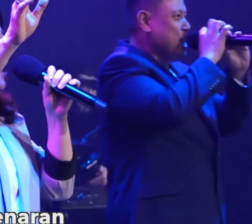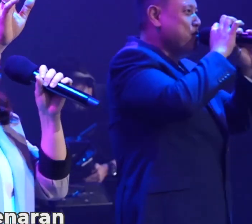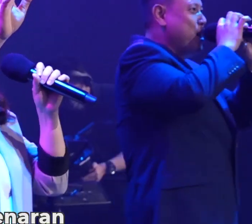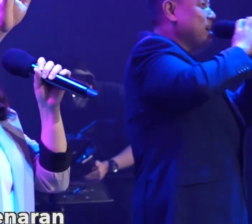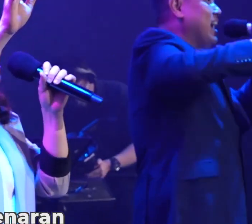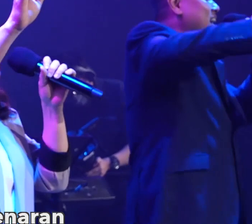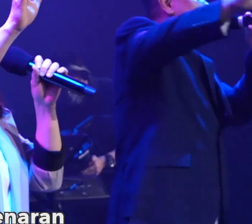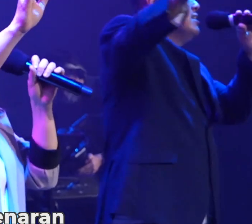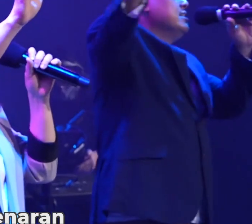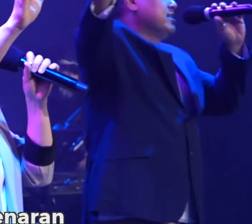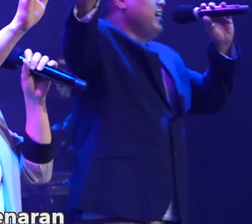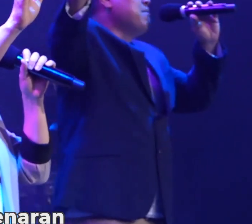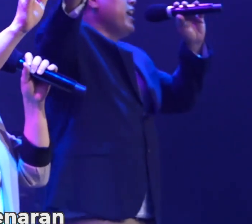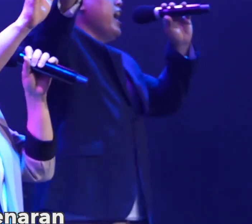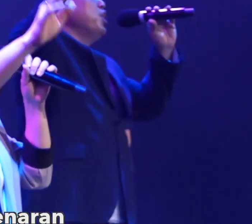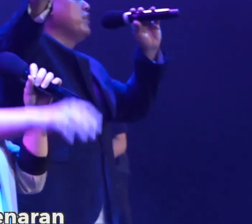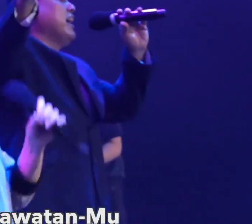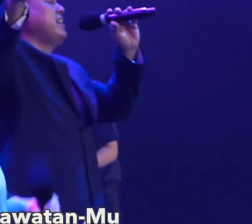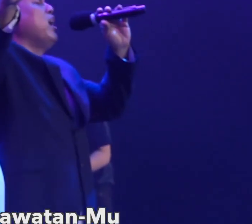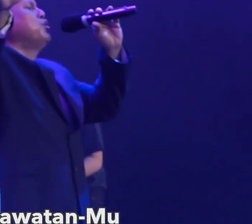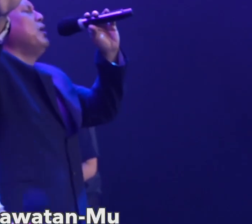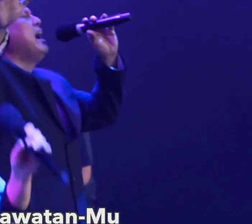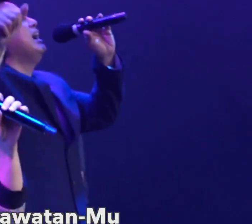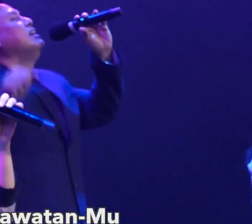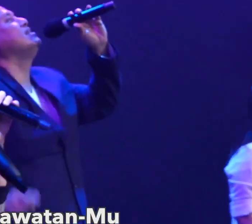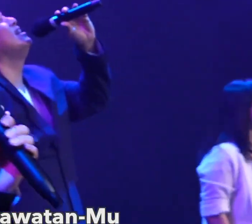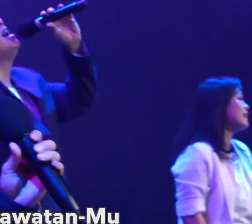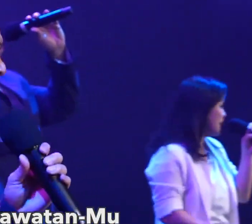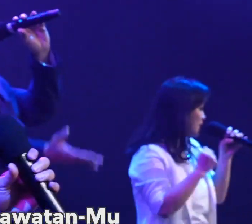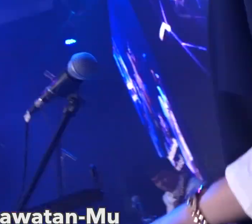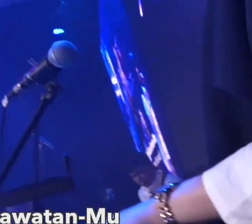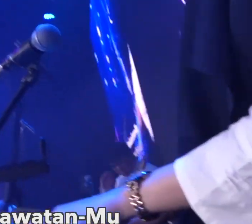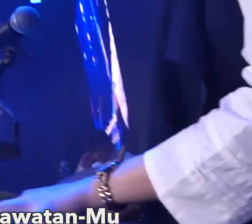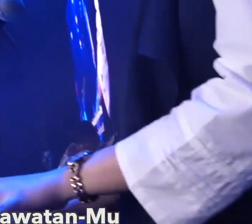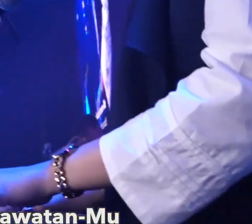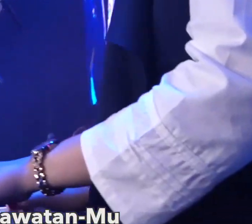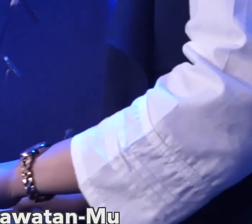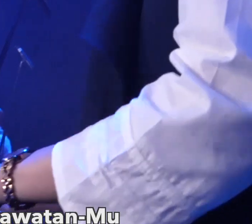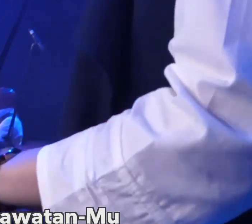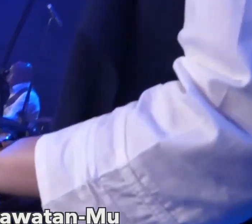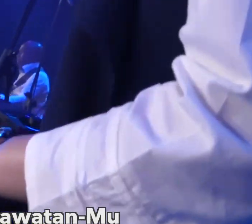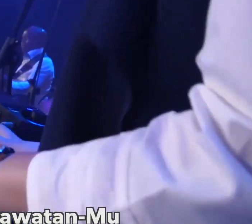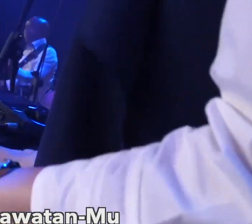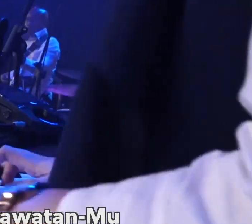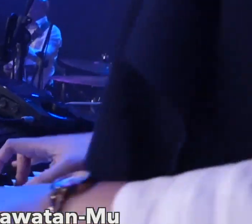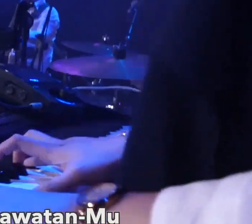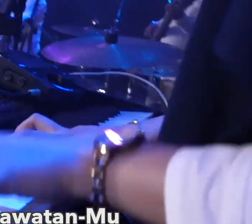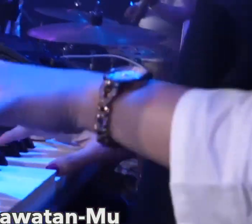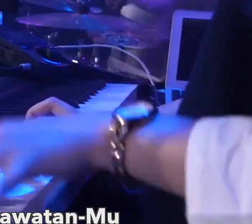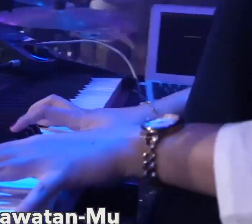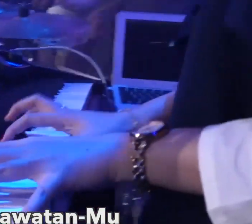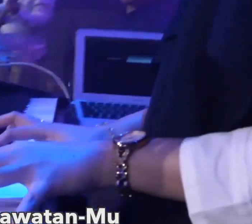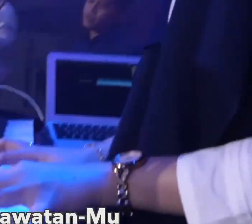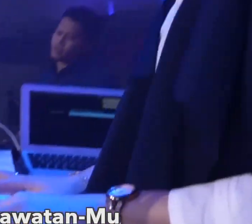jalan kebenaran. Kami rindukan Kau Tuhan, kami rindukan